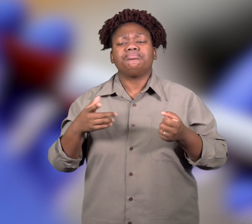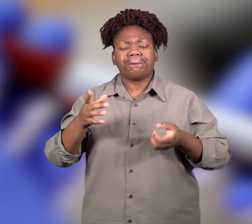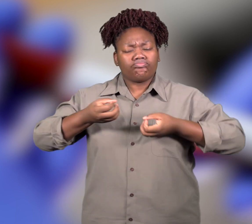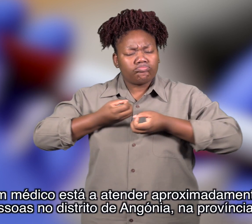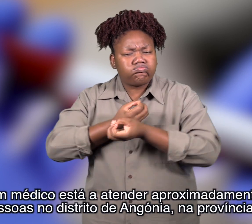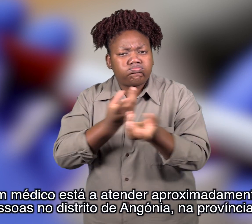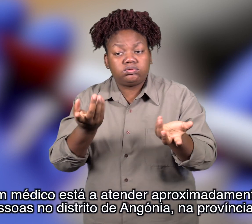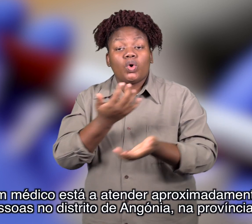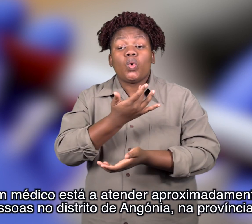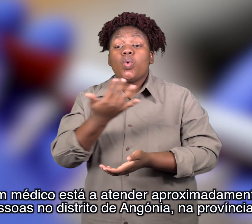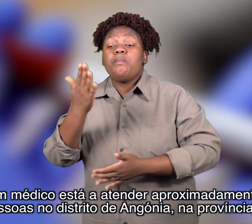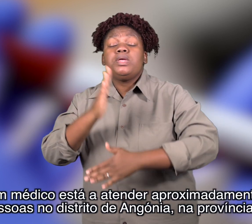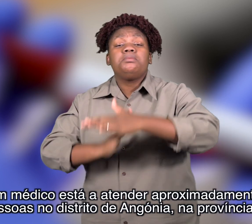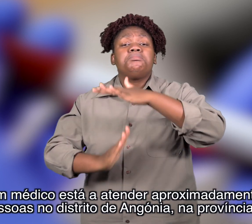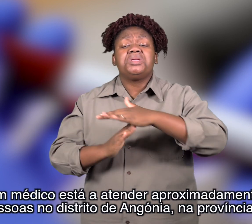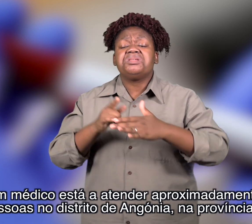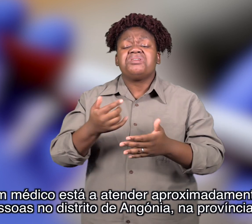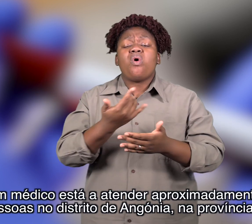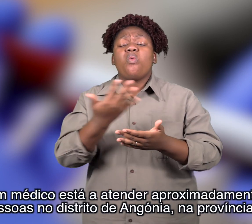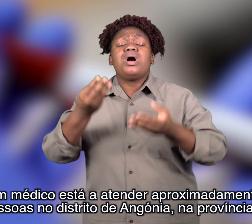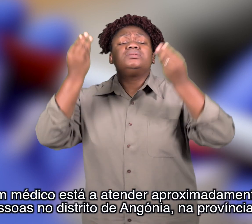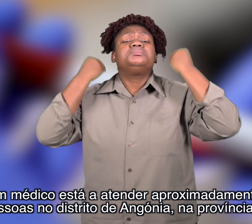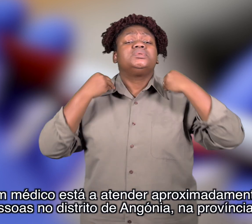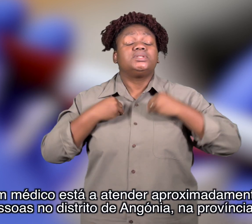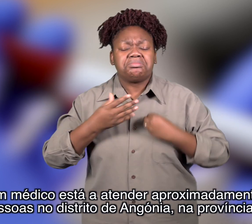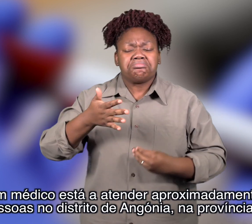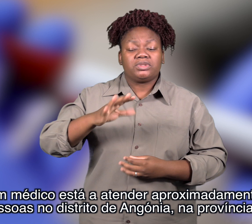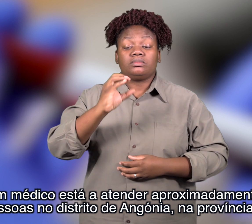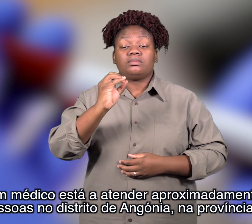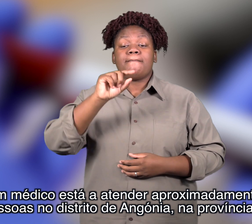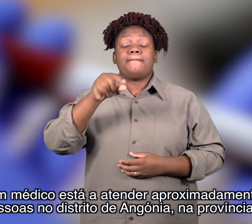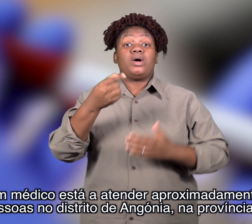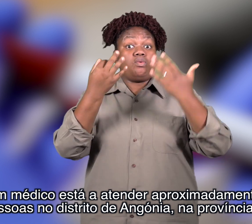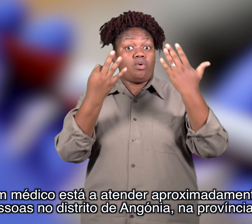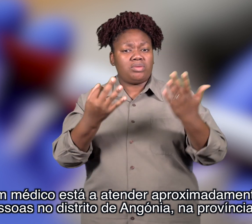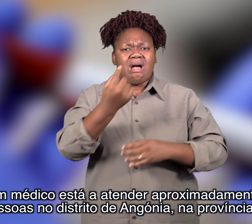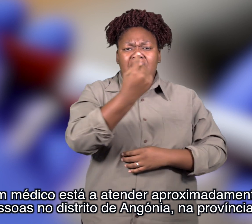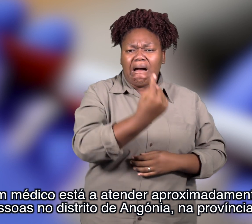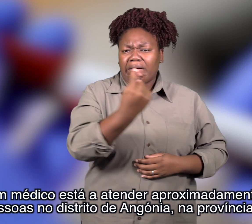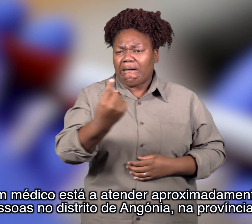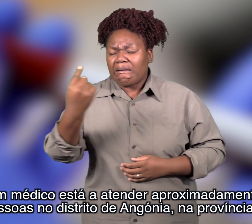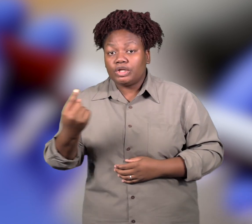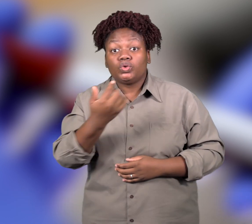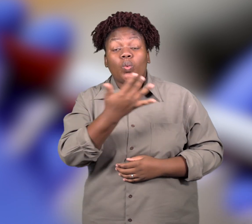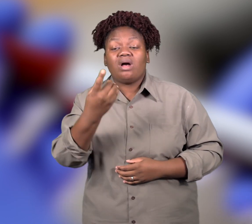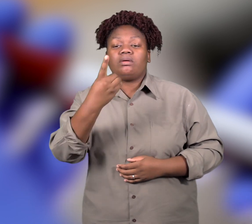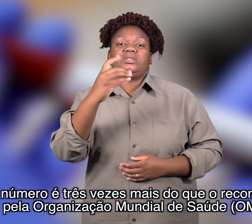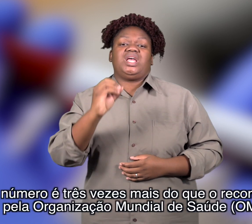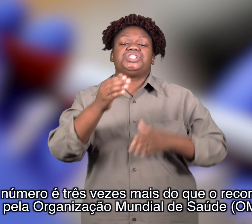Um médico está a atender aproximadamente 40 mil pessoas no distrito de Angónia, na província de Tete. Este